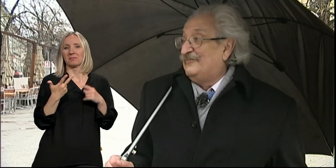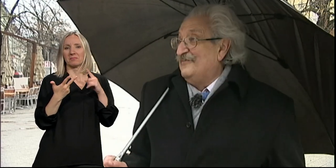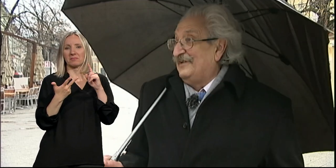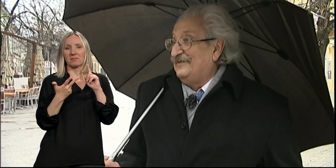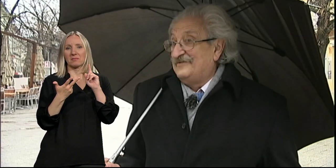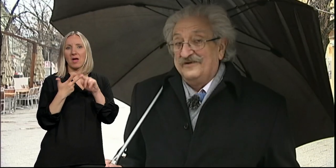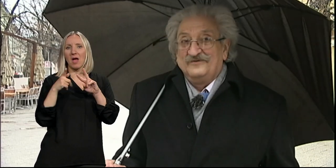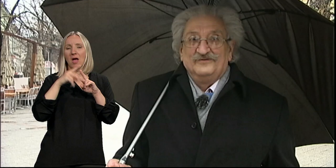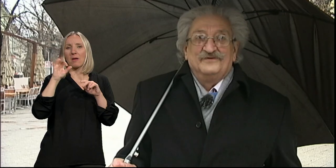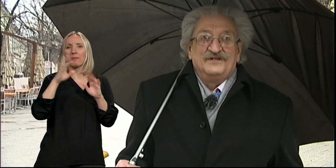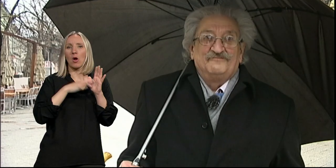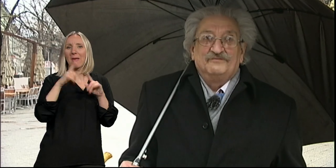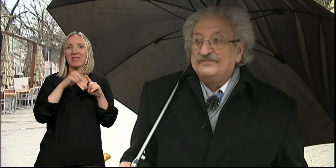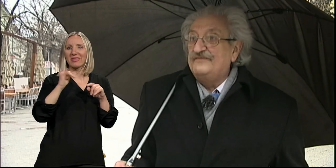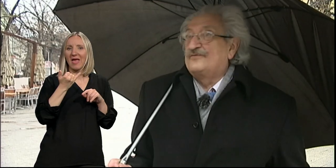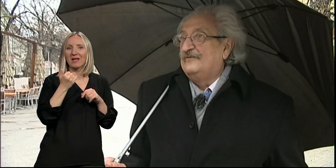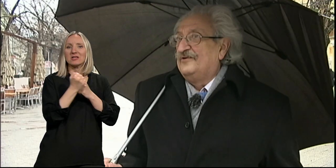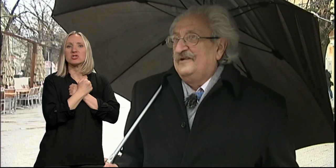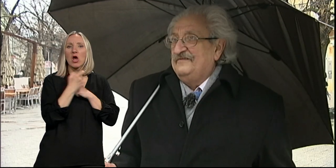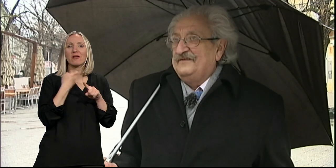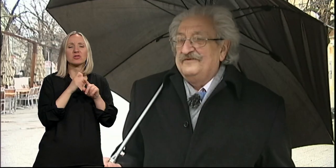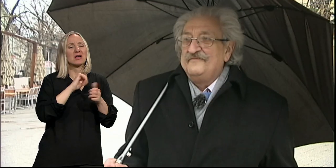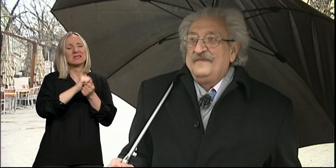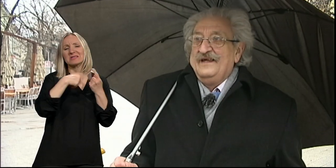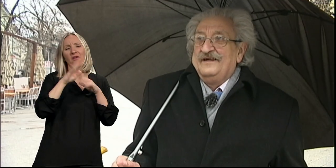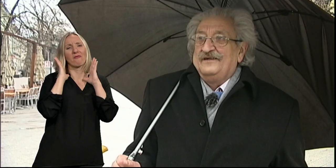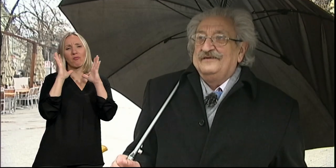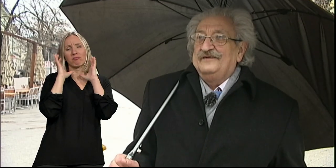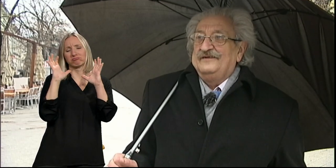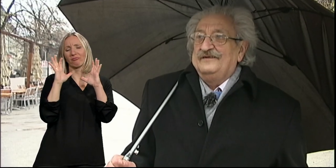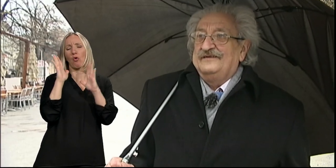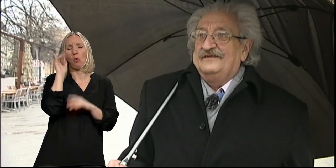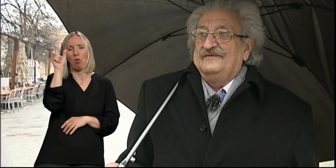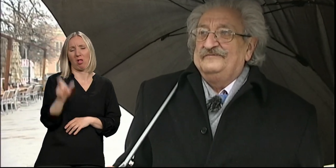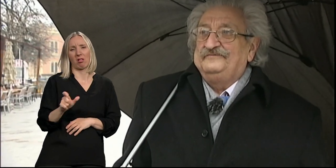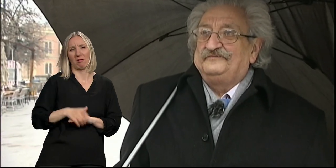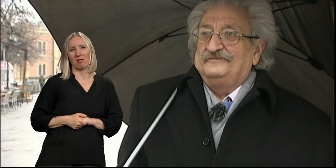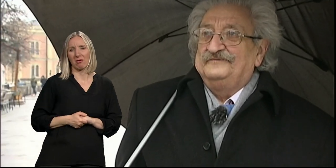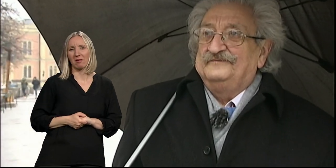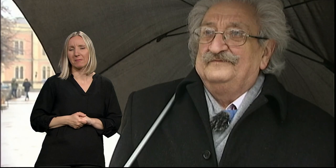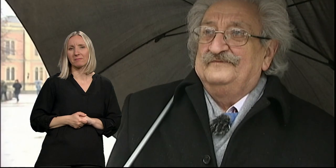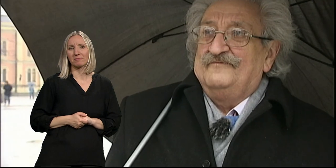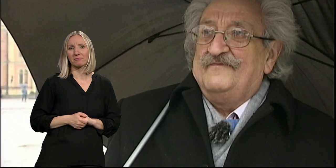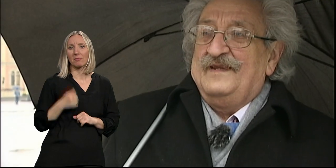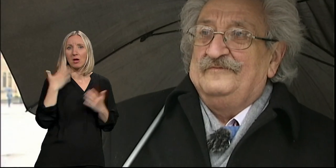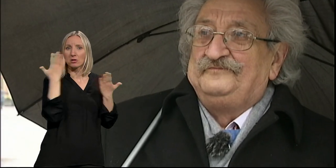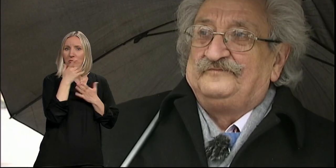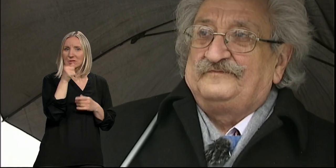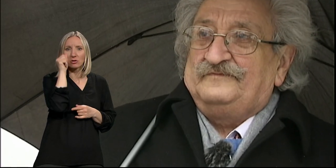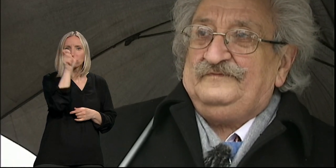pa onda Promete i Zoran Kolundžija. Pa svi su ga voljeli isto. Čini mi se da taj čovjek nije mogao da se ne